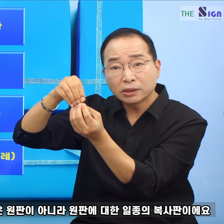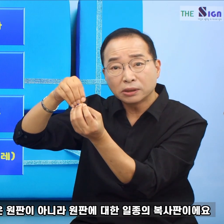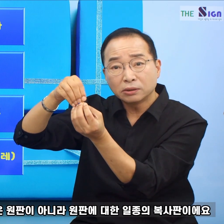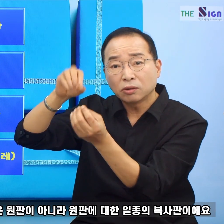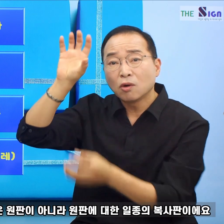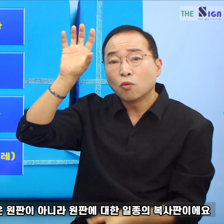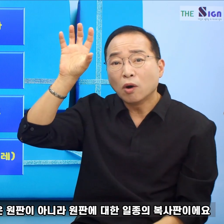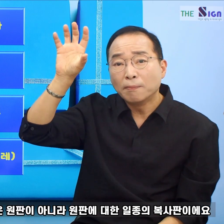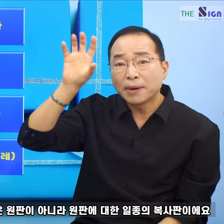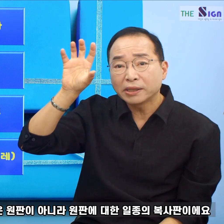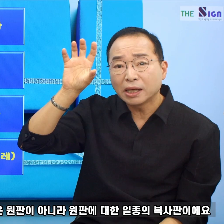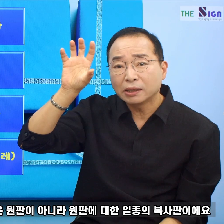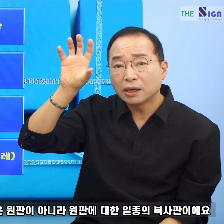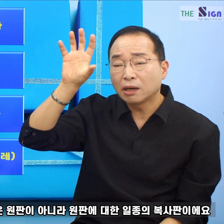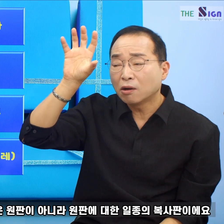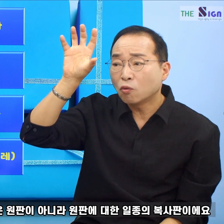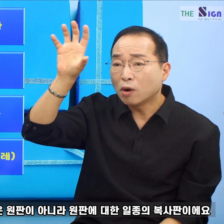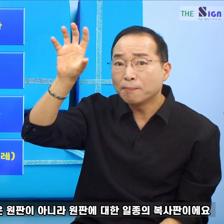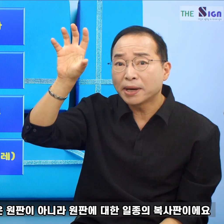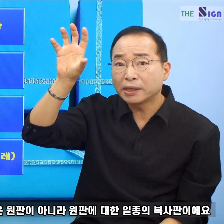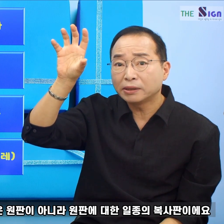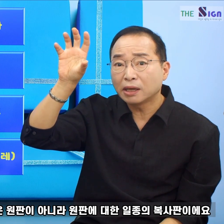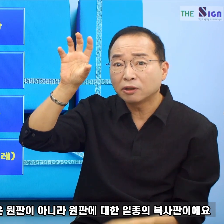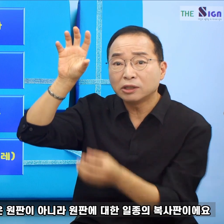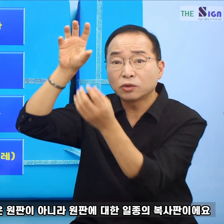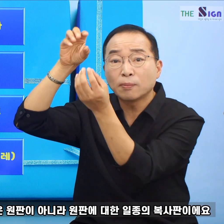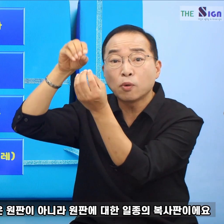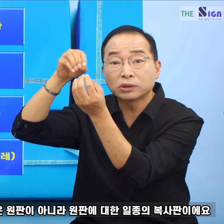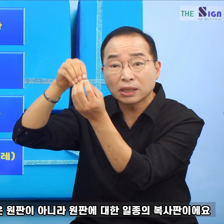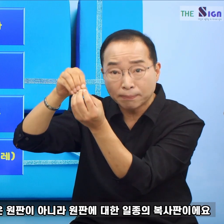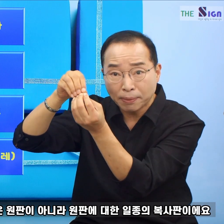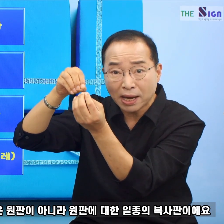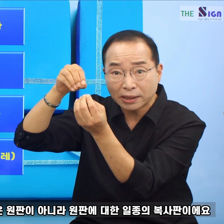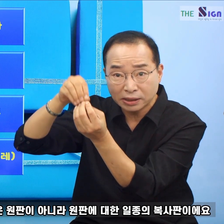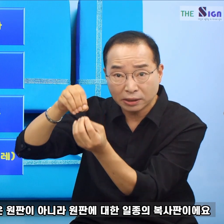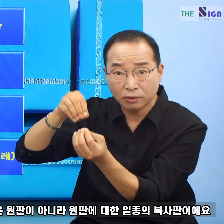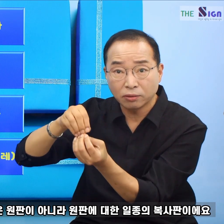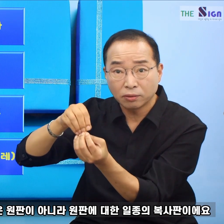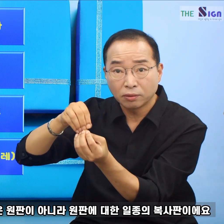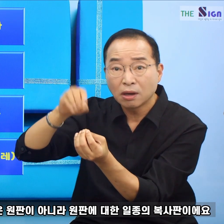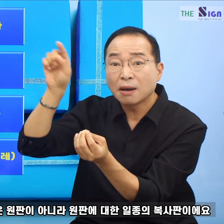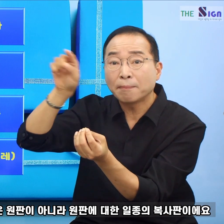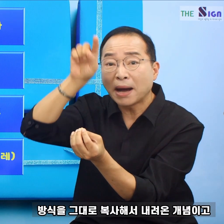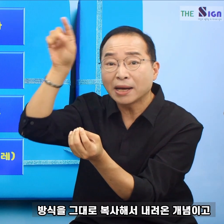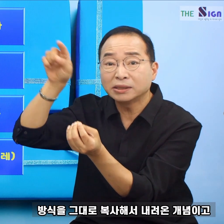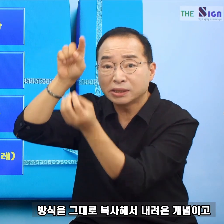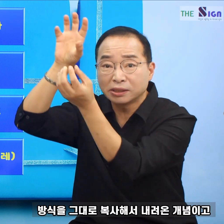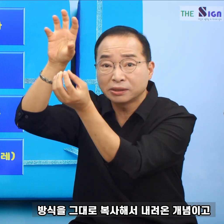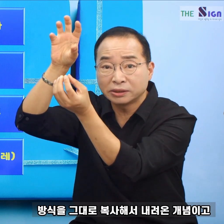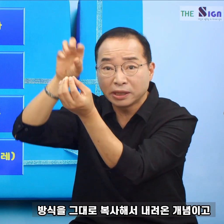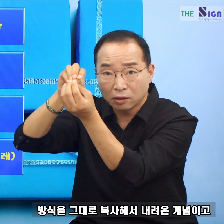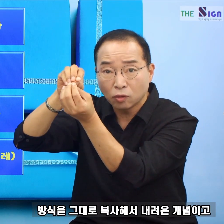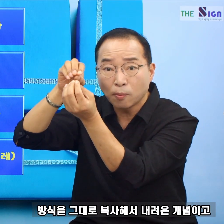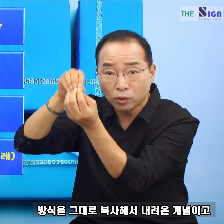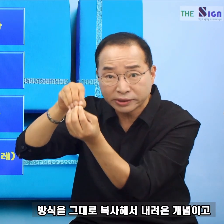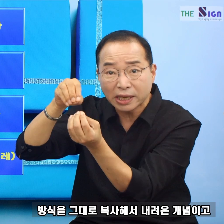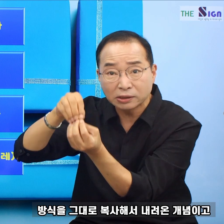동작은 원판이 아니라 원판에 대한 일종의 복사판이에요. 방식을 그대로 복사해서